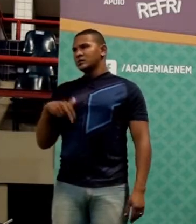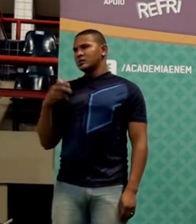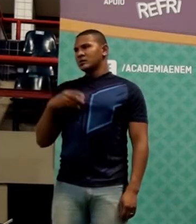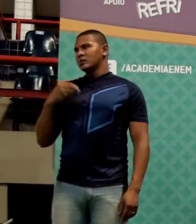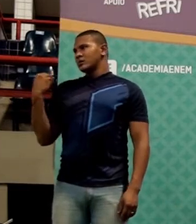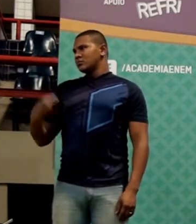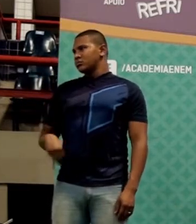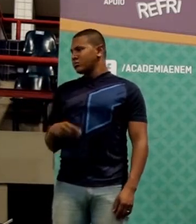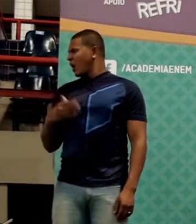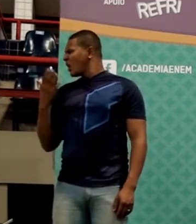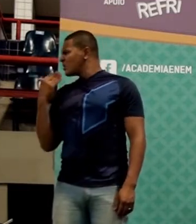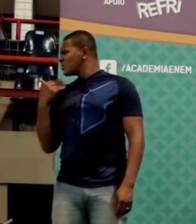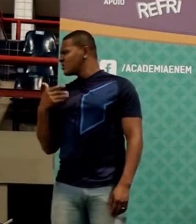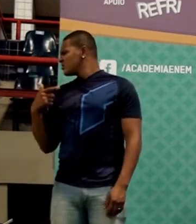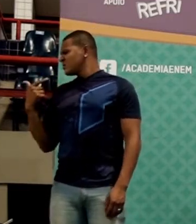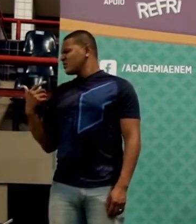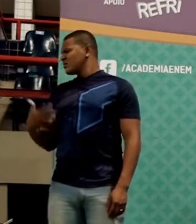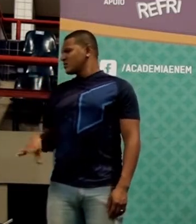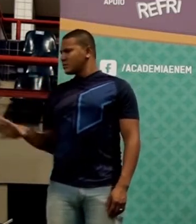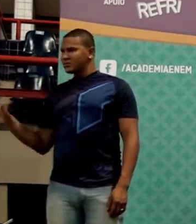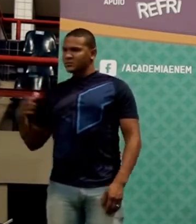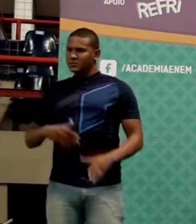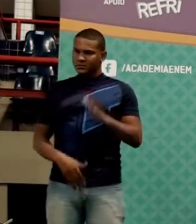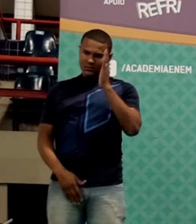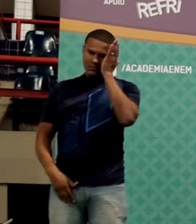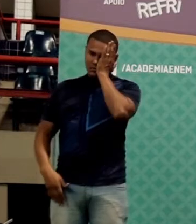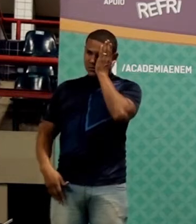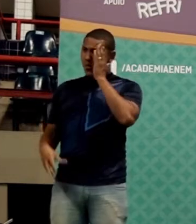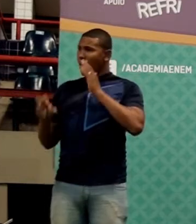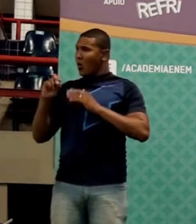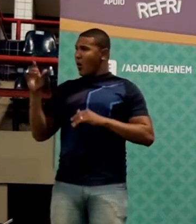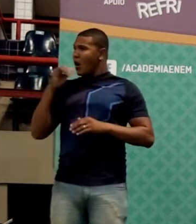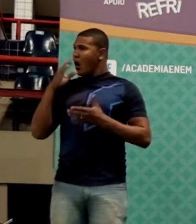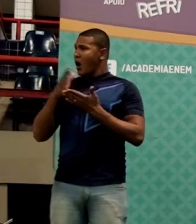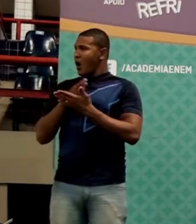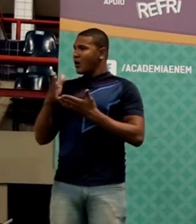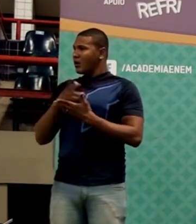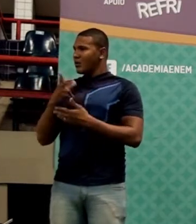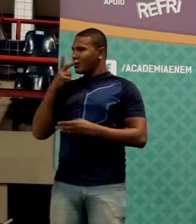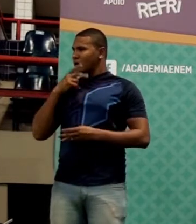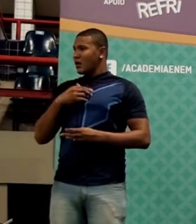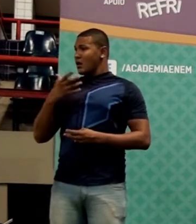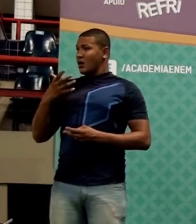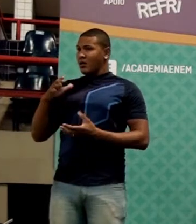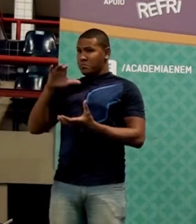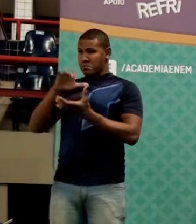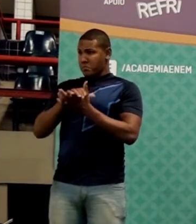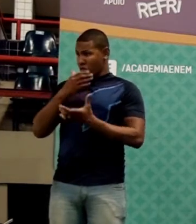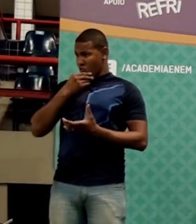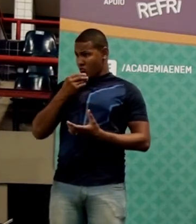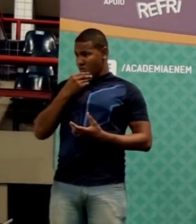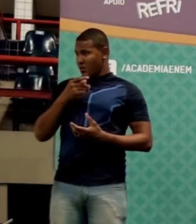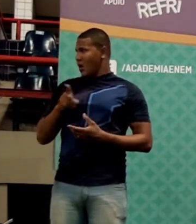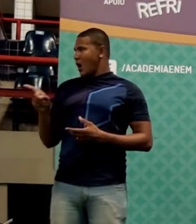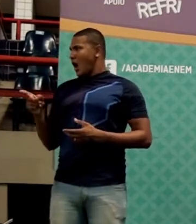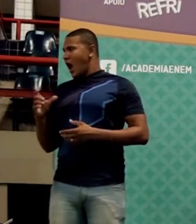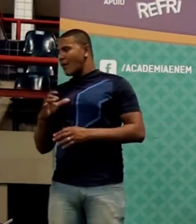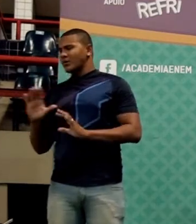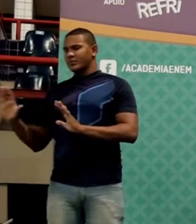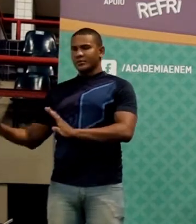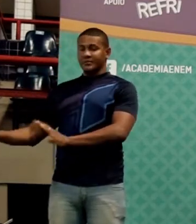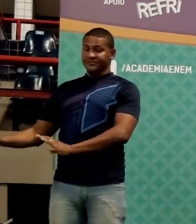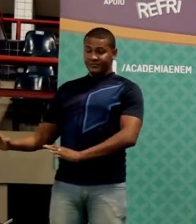comer. Outros ainda comem, mas não querem nem saber de sexo. O marido chega tão cansado que se a mulher disser amor, ele diz, cala a